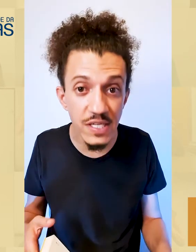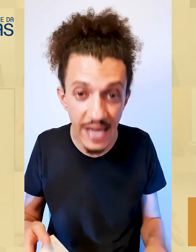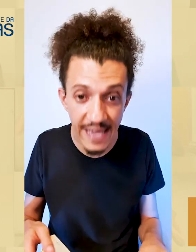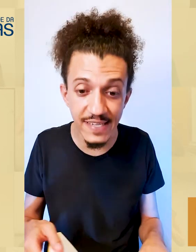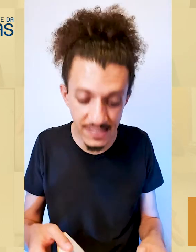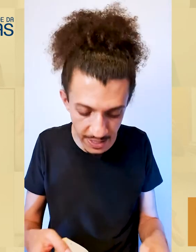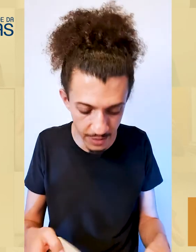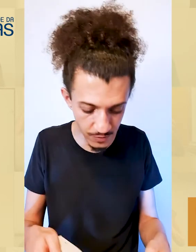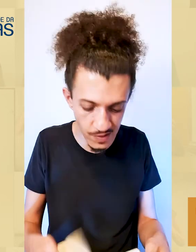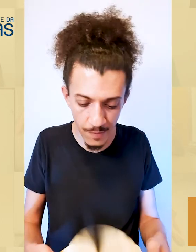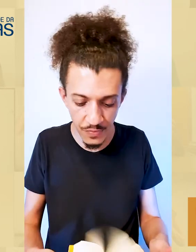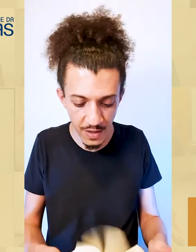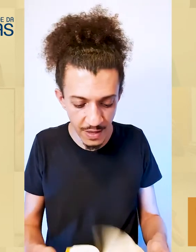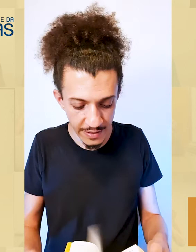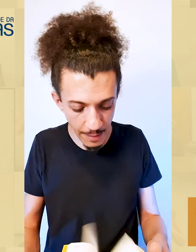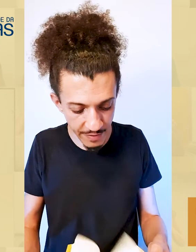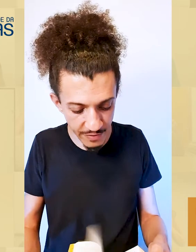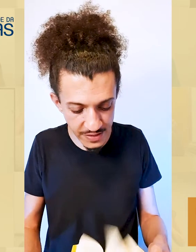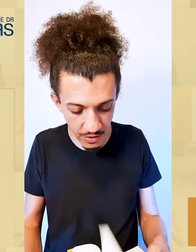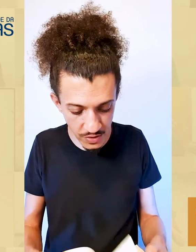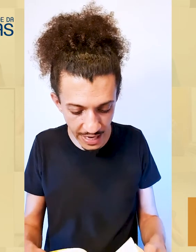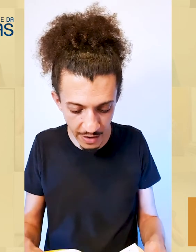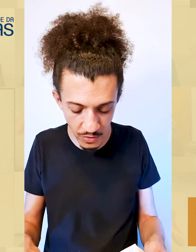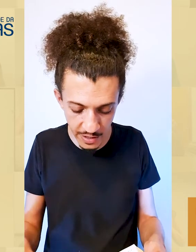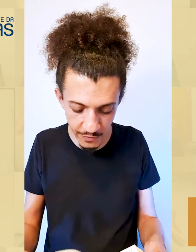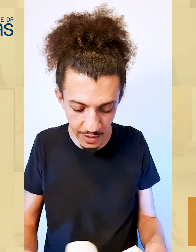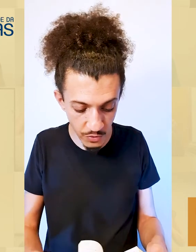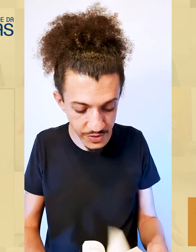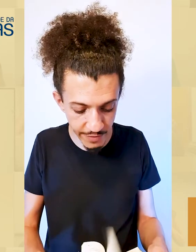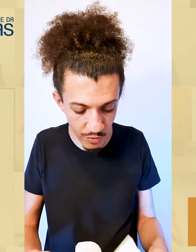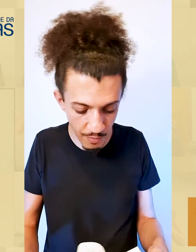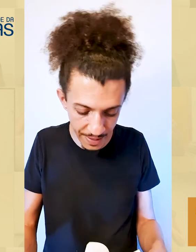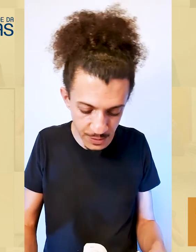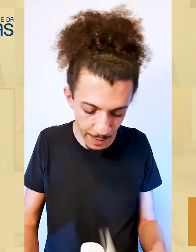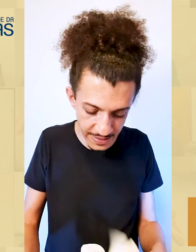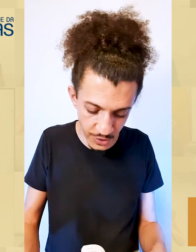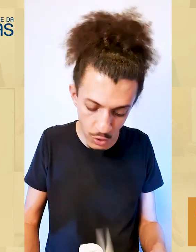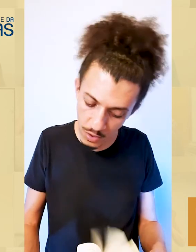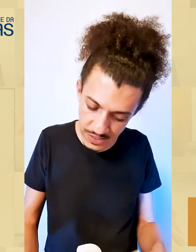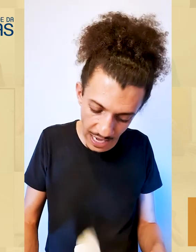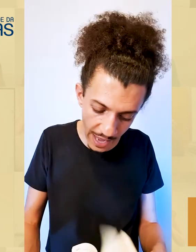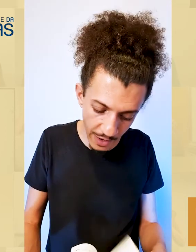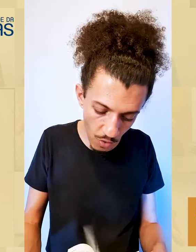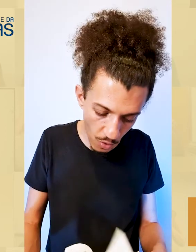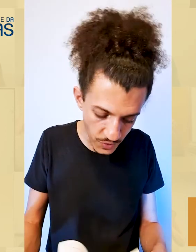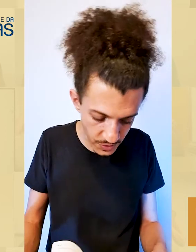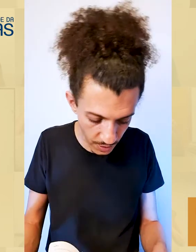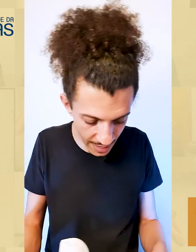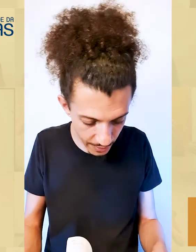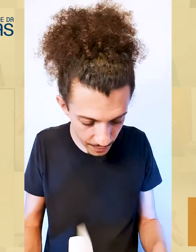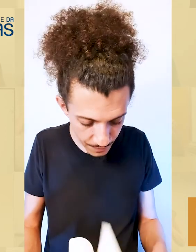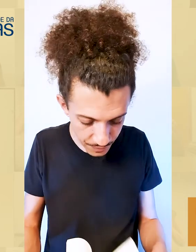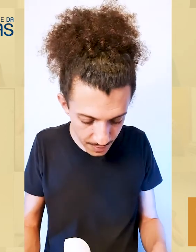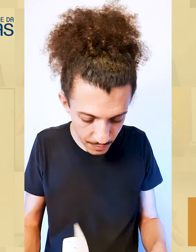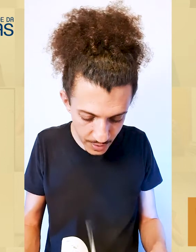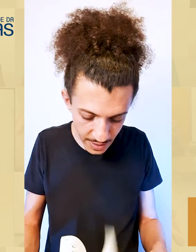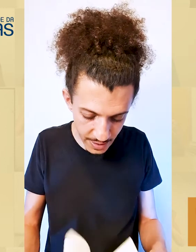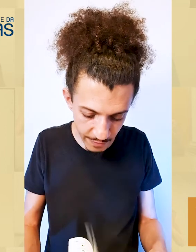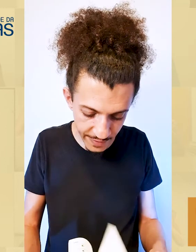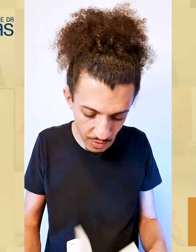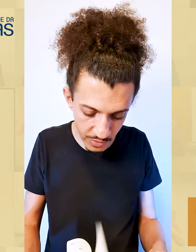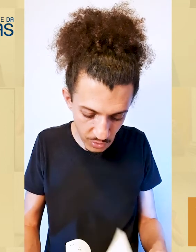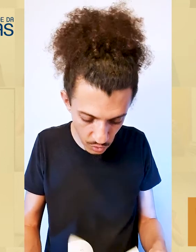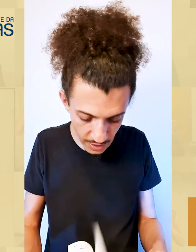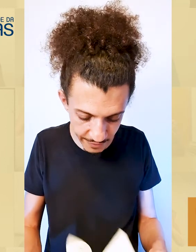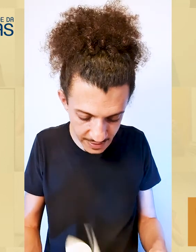871 sinais escritos. Dá para você usar o livro, inclusive, como uma espécie de glossário ou dicionário, porque aqui